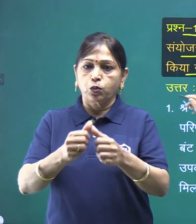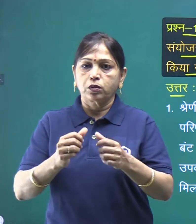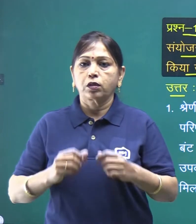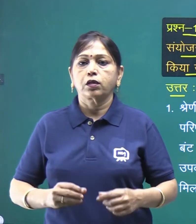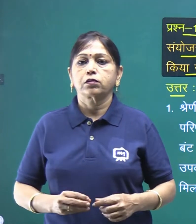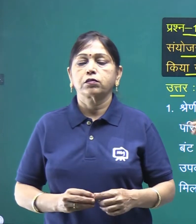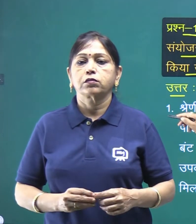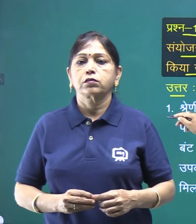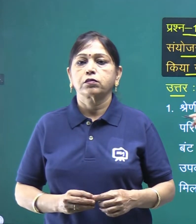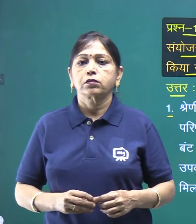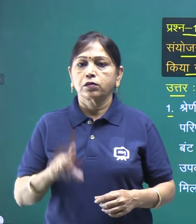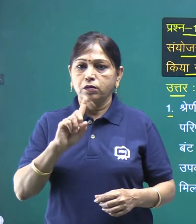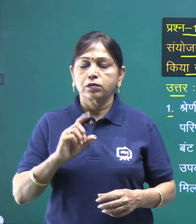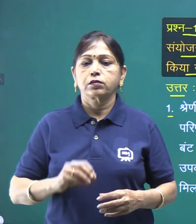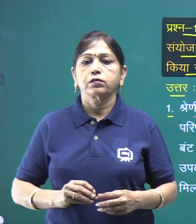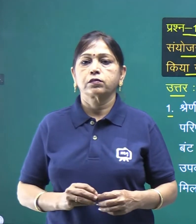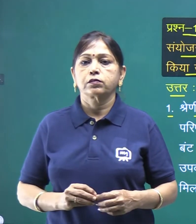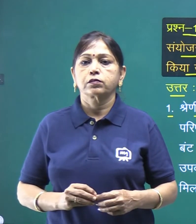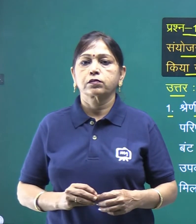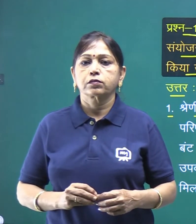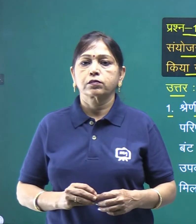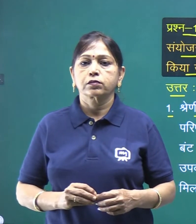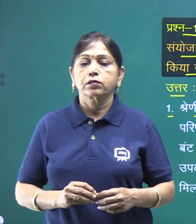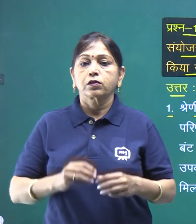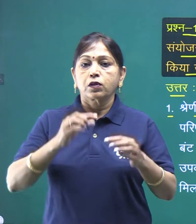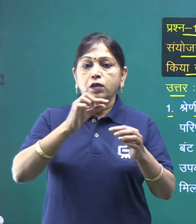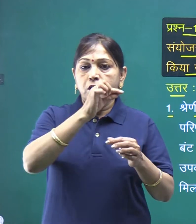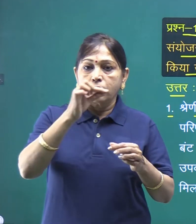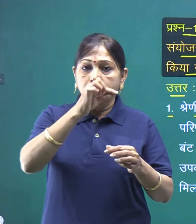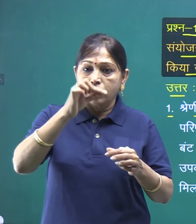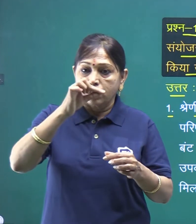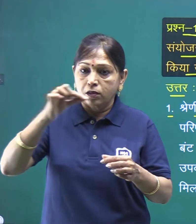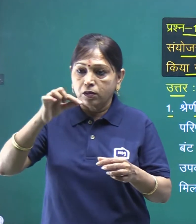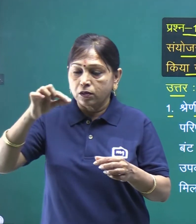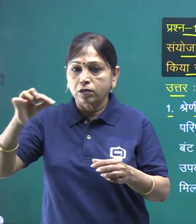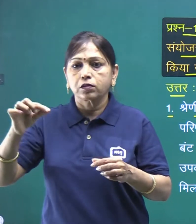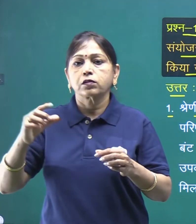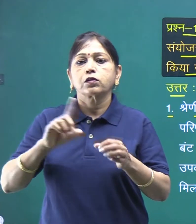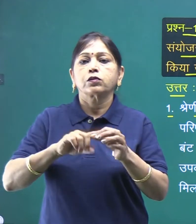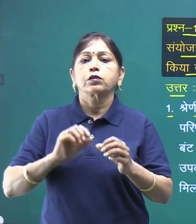उत्तर, 1, श्रेणी क्रम संयोजन में